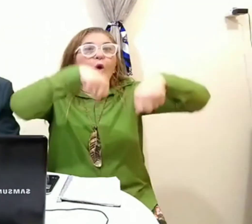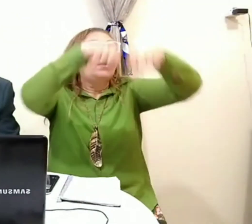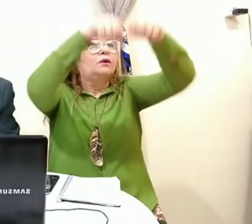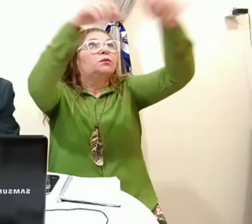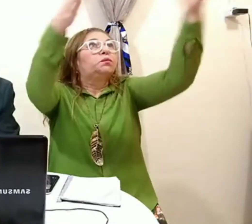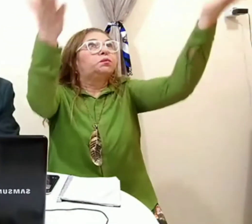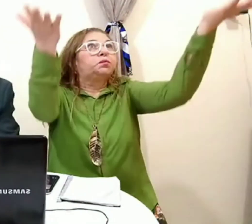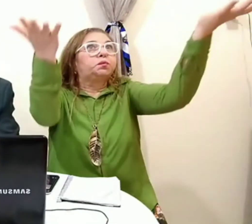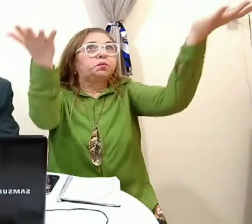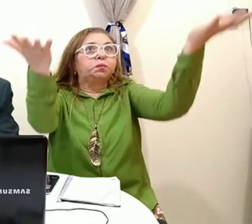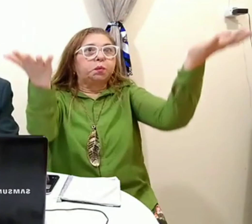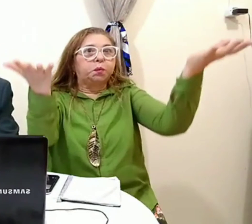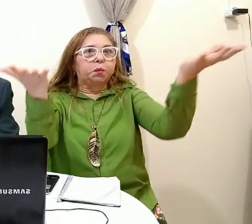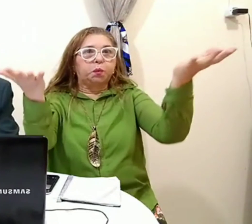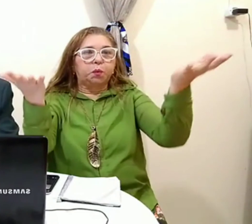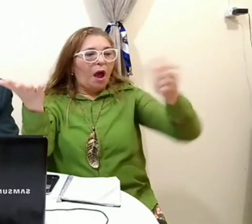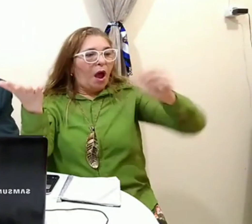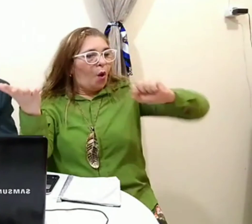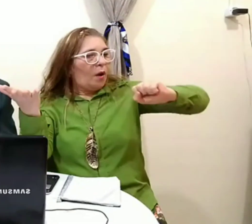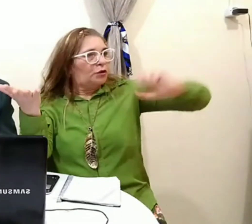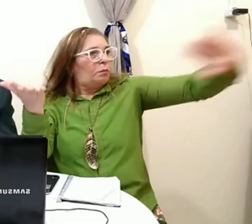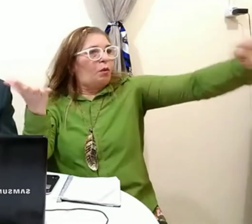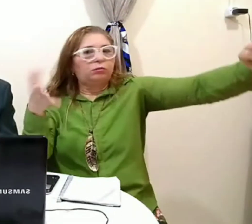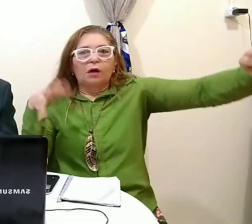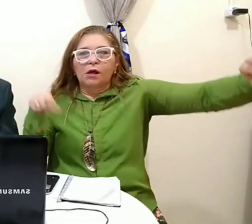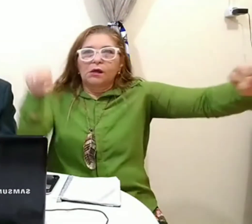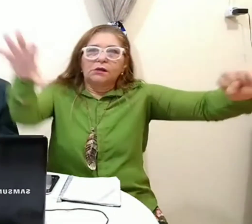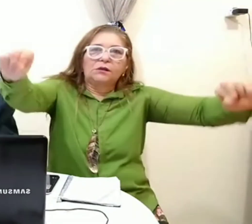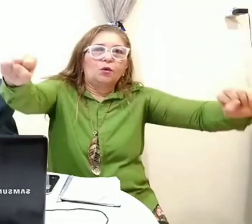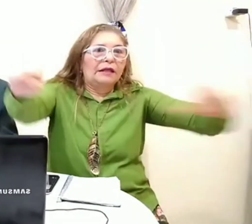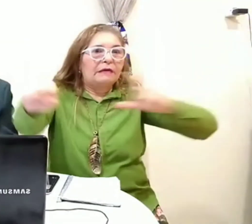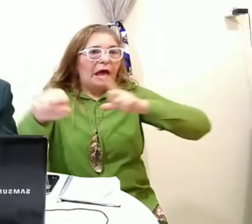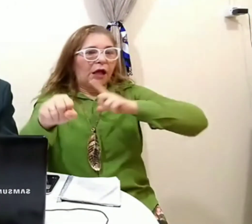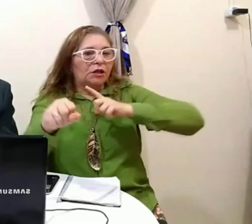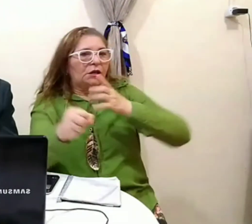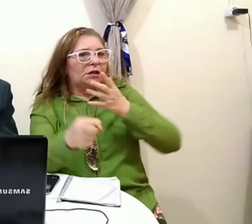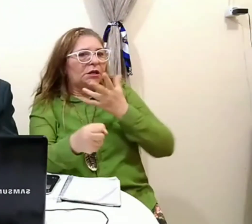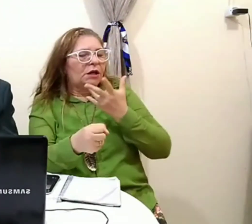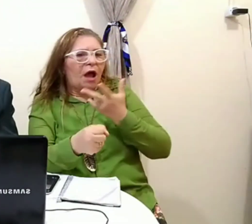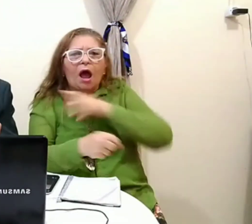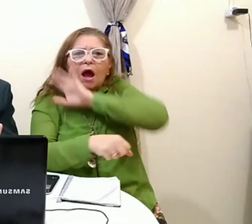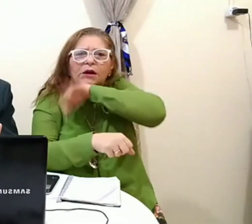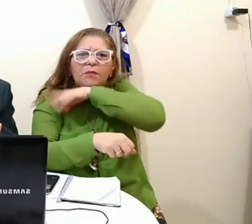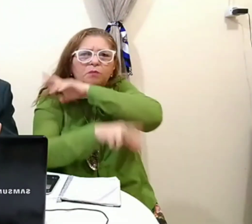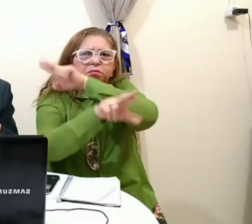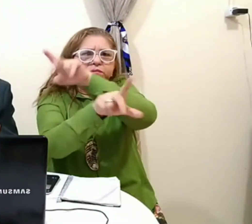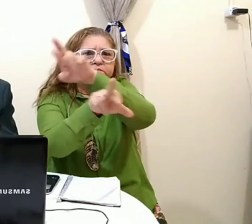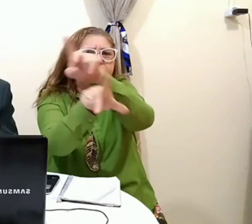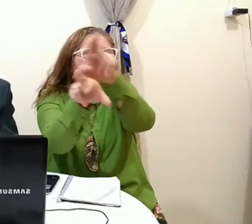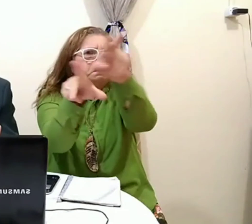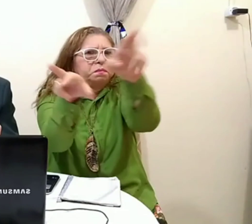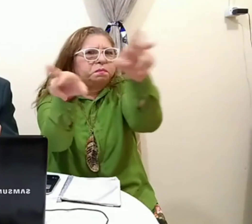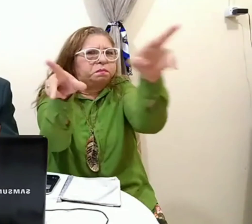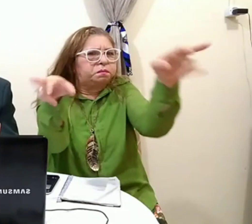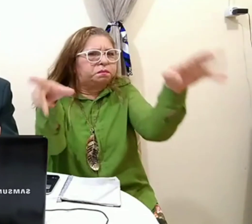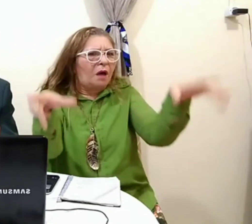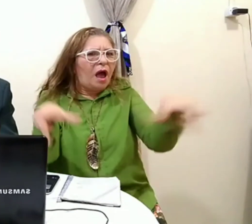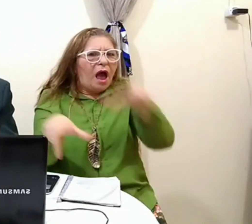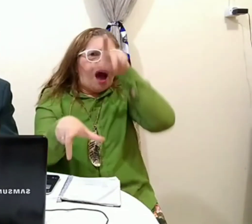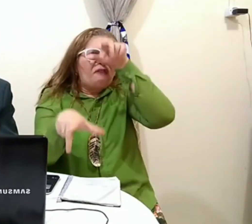era baixado à terra pelas quatro pontas, contendo toda sorte de quadrúpedes, répteis da terra e ave